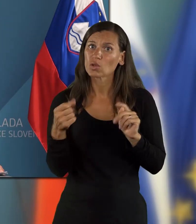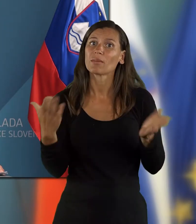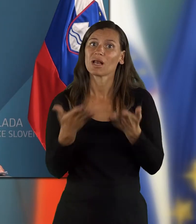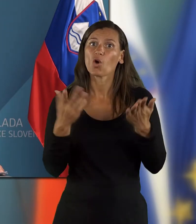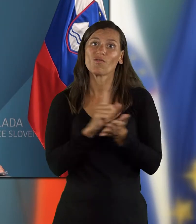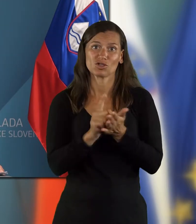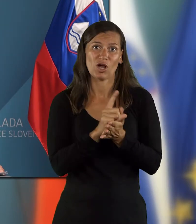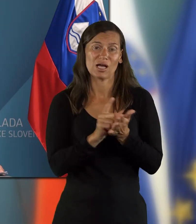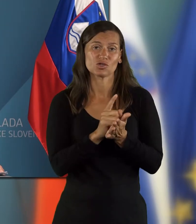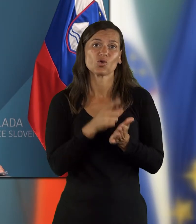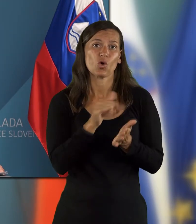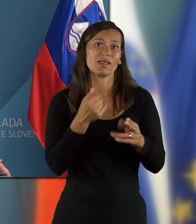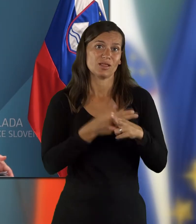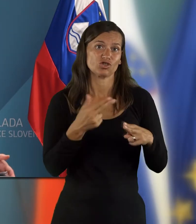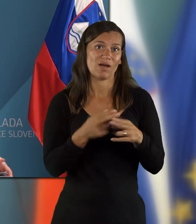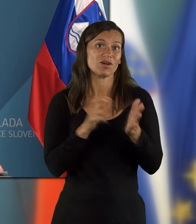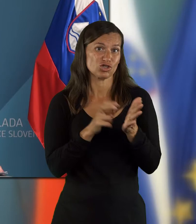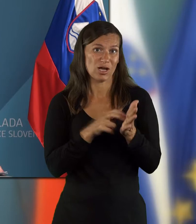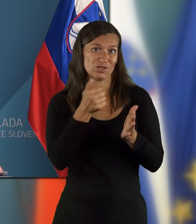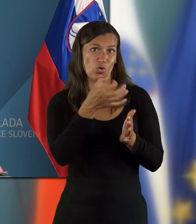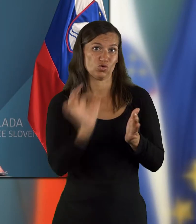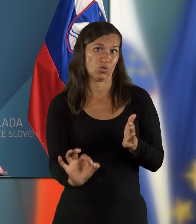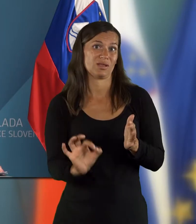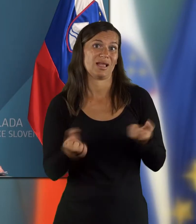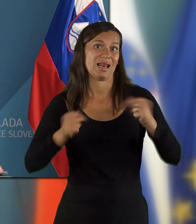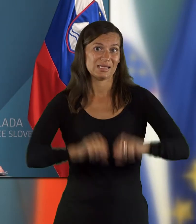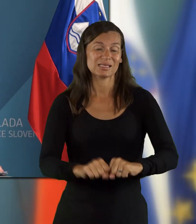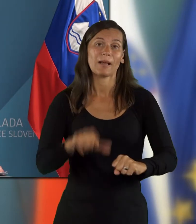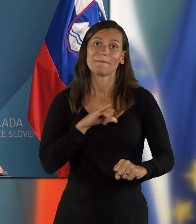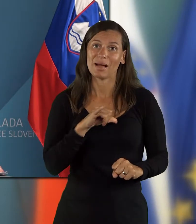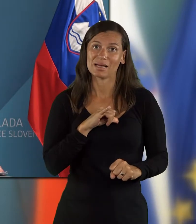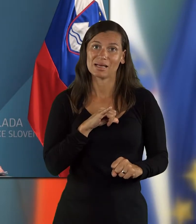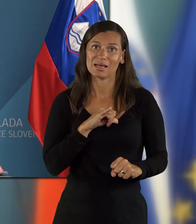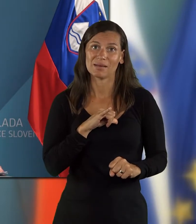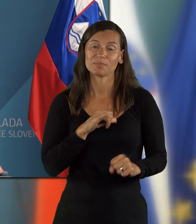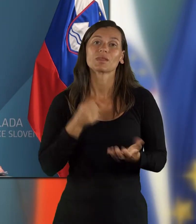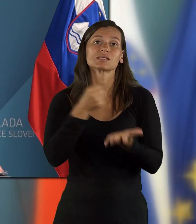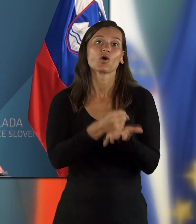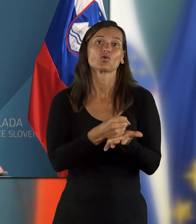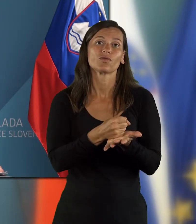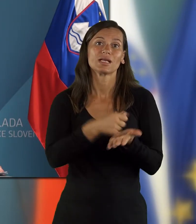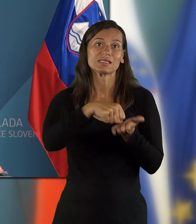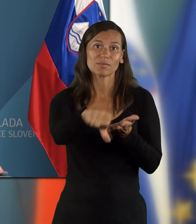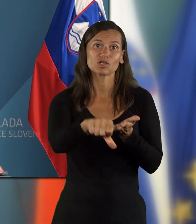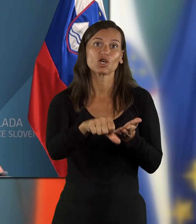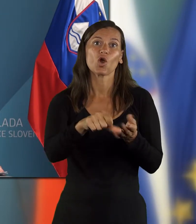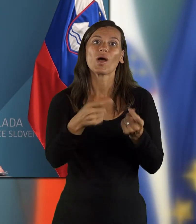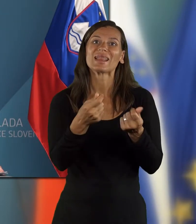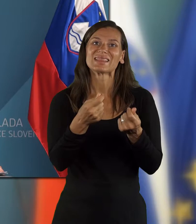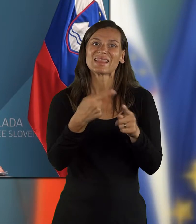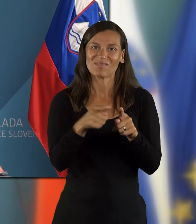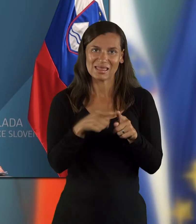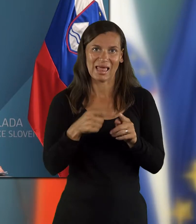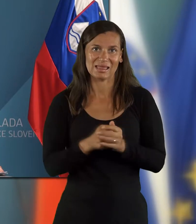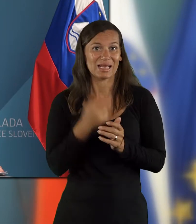bi lahko v času, ko je država še 100% lastnik banke, zagotovili